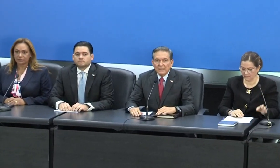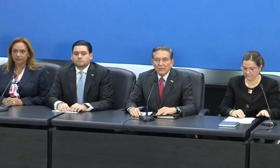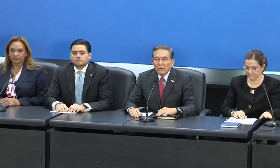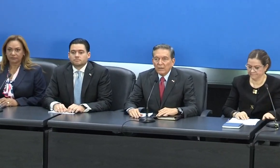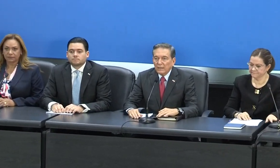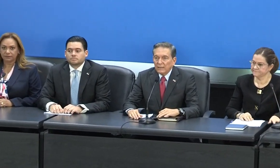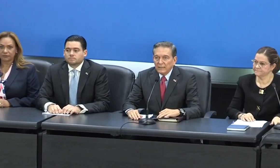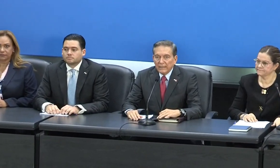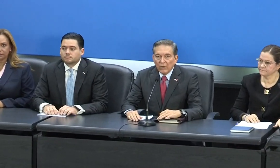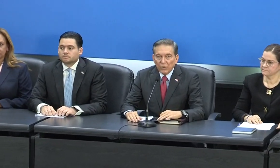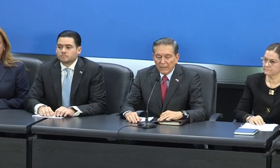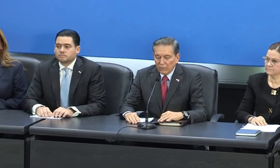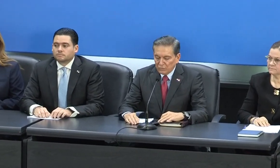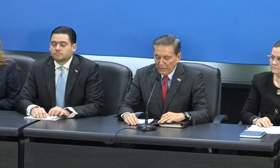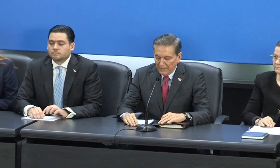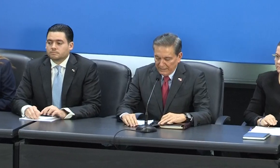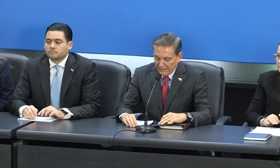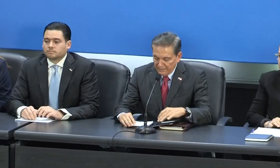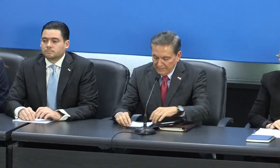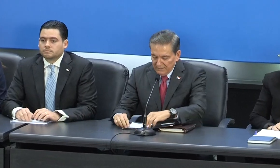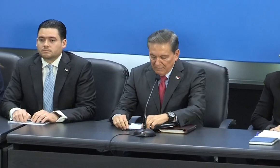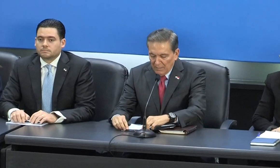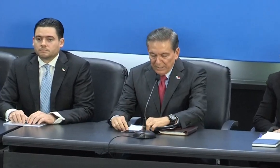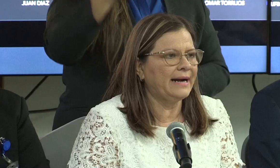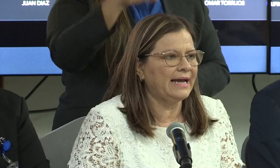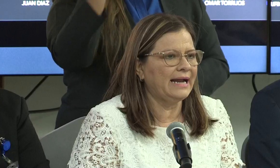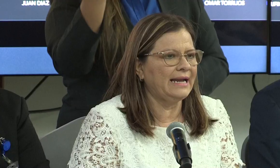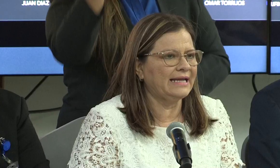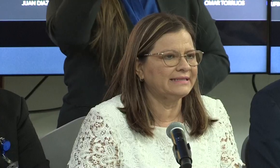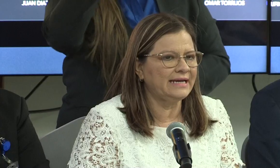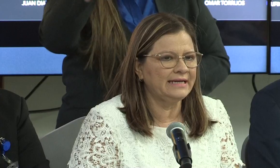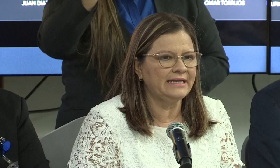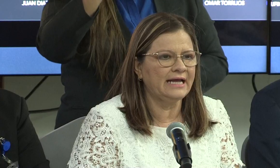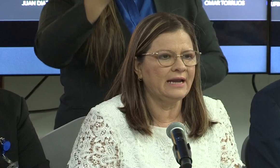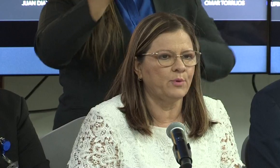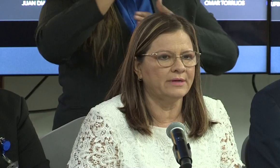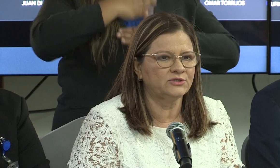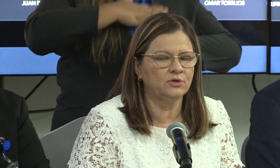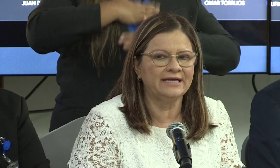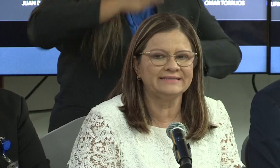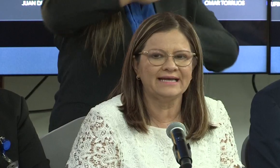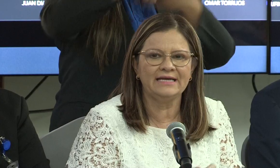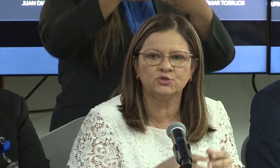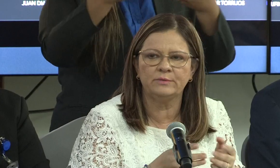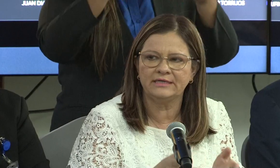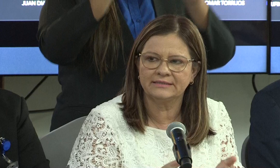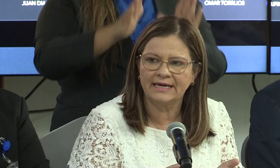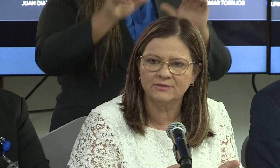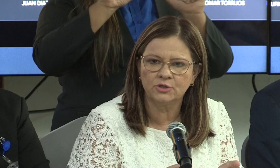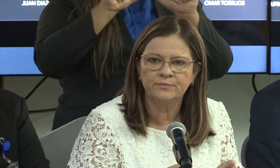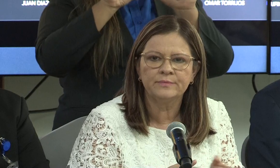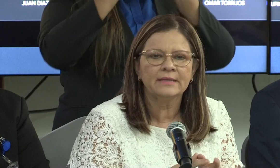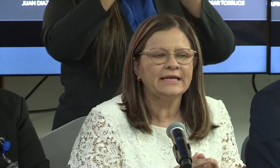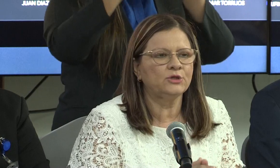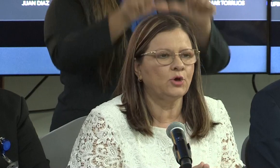vicepresidente y ministro de la presidencia gabriel carrizo torner fórmula en marzo el equipo panamá que además de diseñar una estrategia